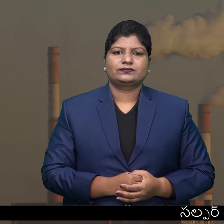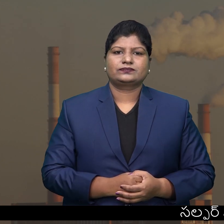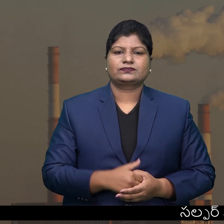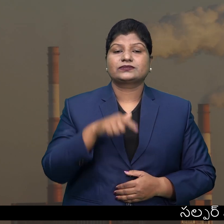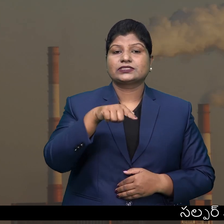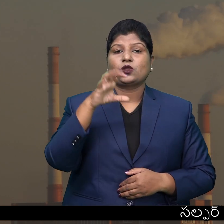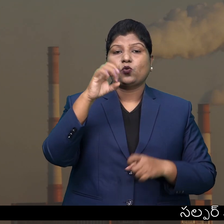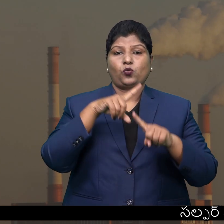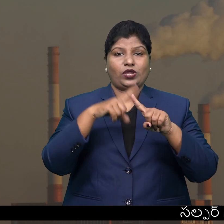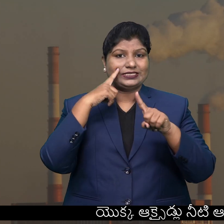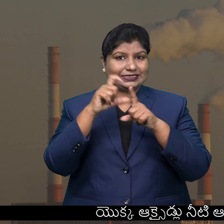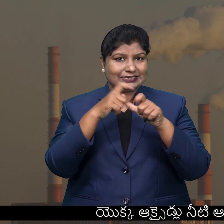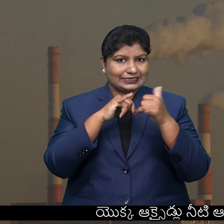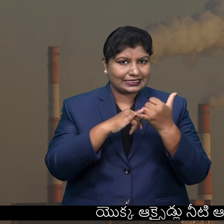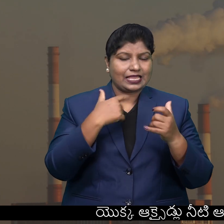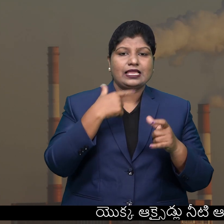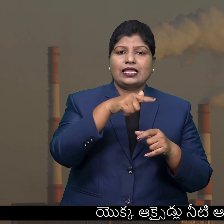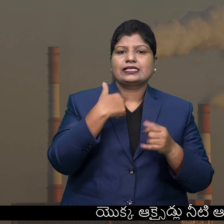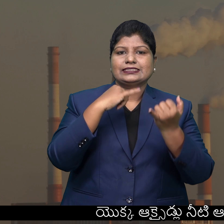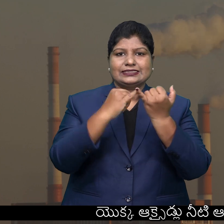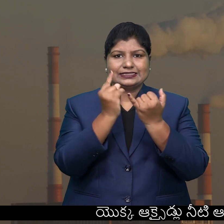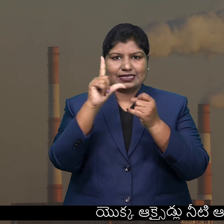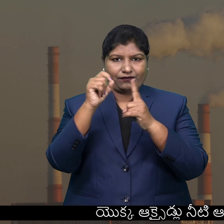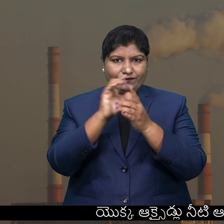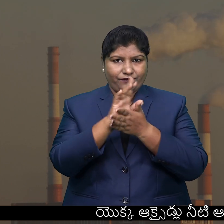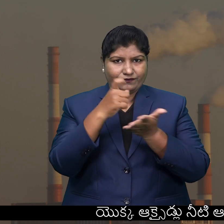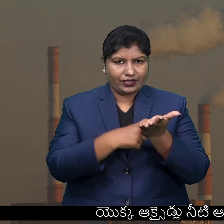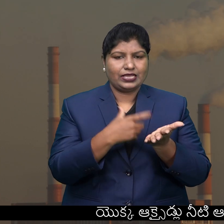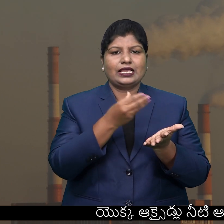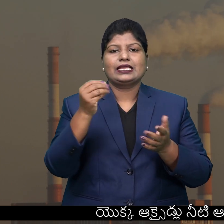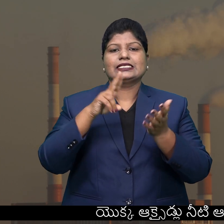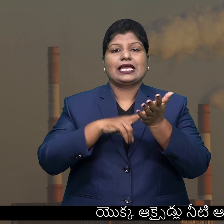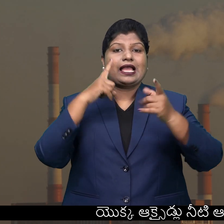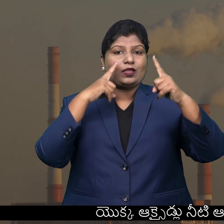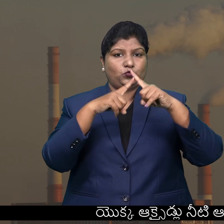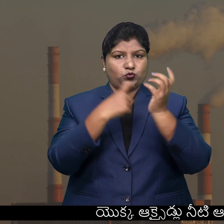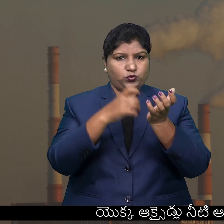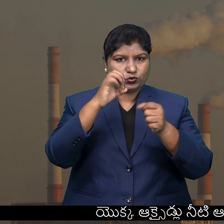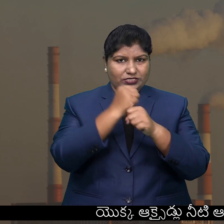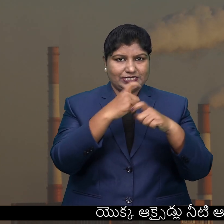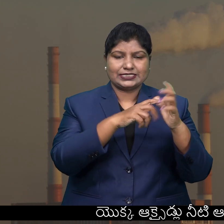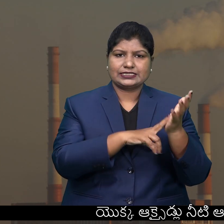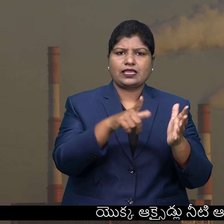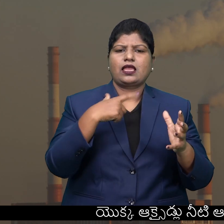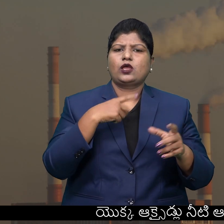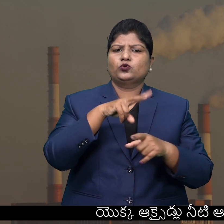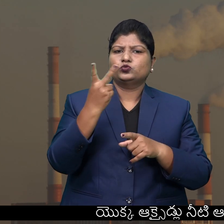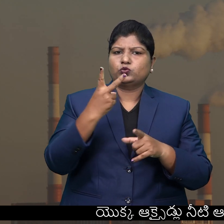సల్ఫర్ మరియు నైట్రోజన్ యొక్క ఆక్సైడ్లు నీటి ఆవిరితో కలిసి సల్ఫ్యూరిక్ ఆమ్లాన్ని